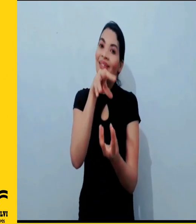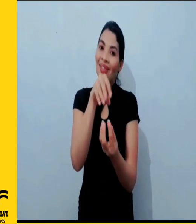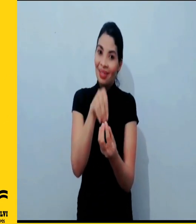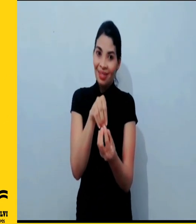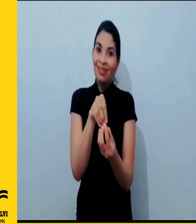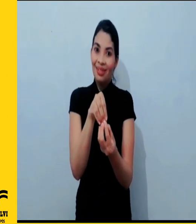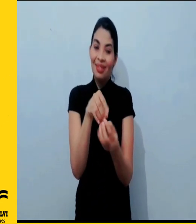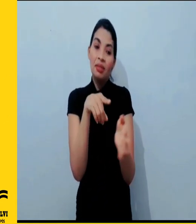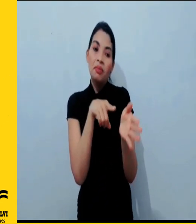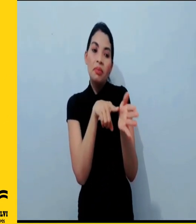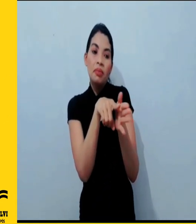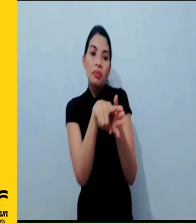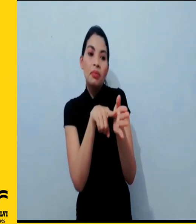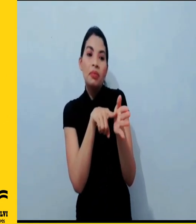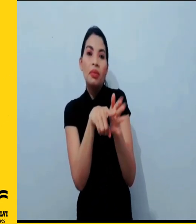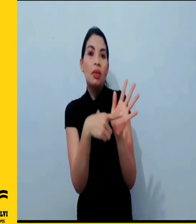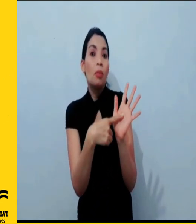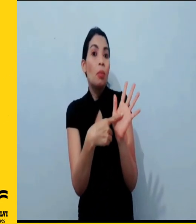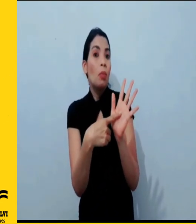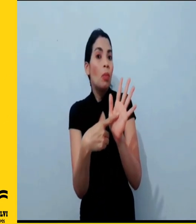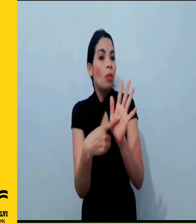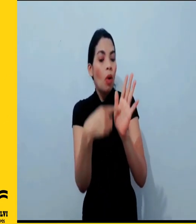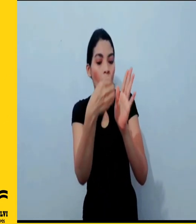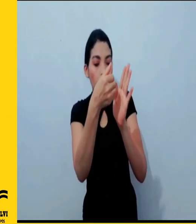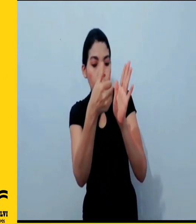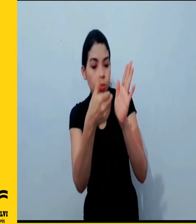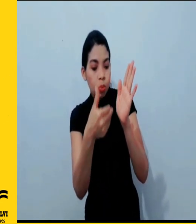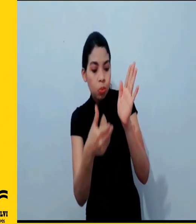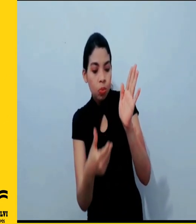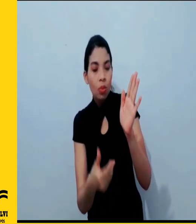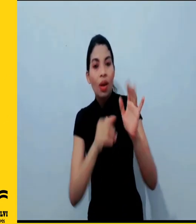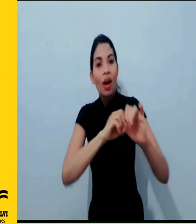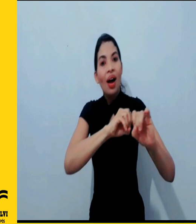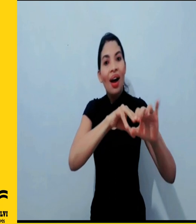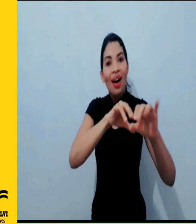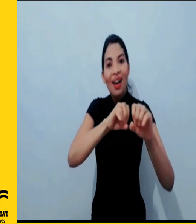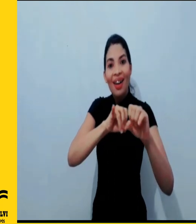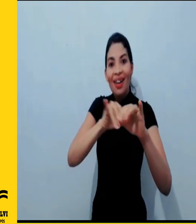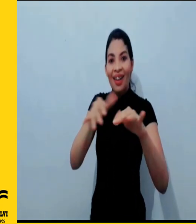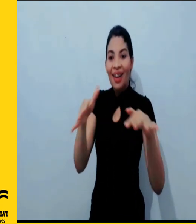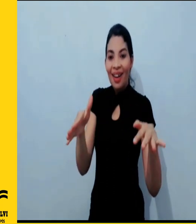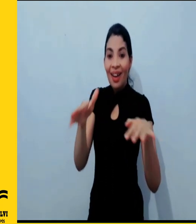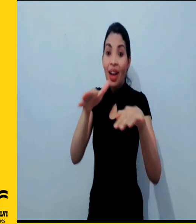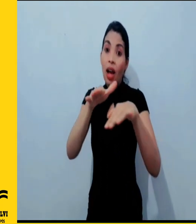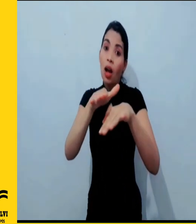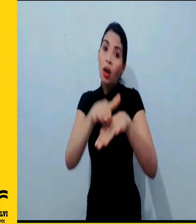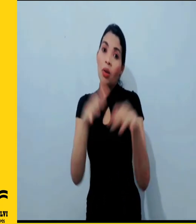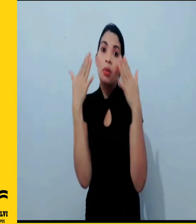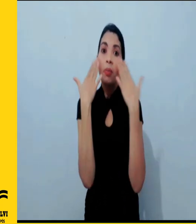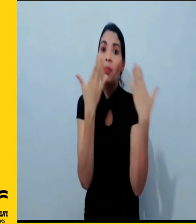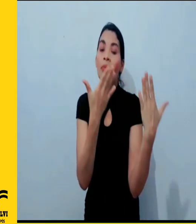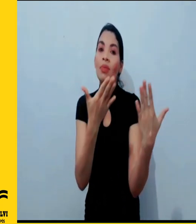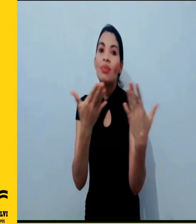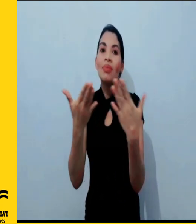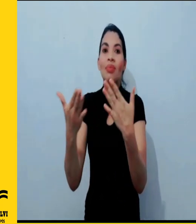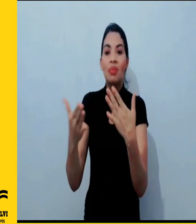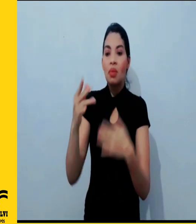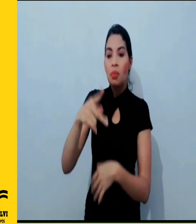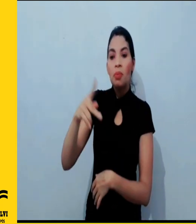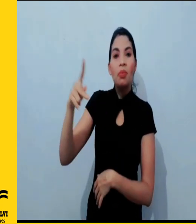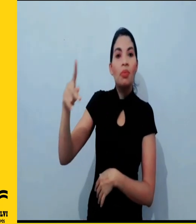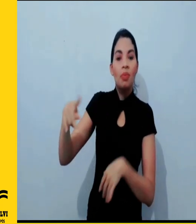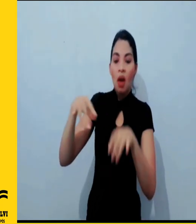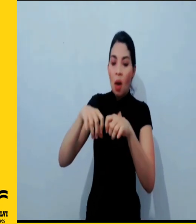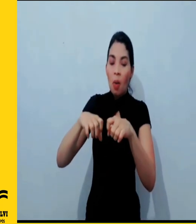Resumo. A dada pesquisa vem abordar sobre a educação inclusiva e apresentar uma análise